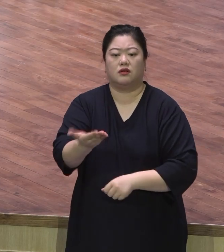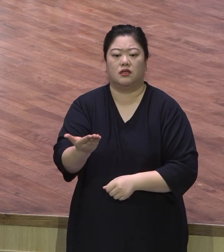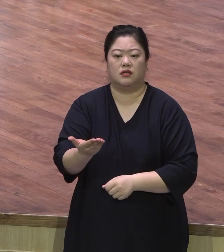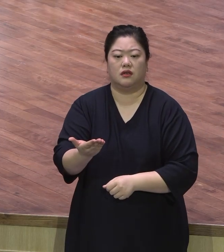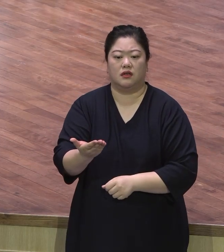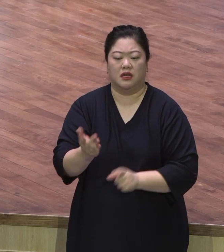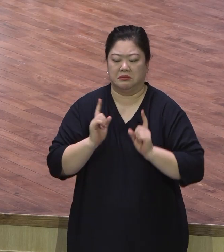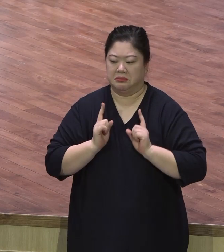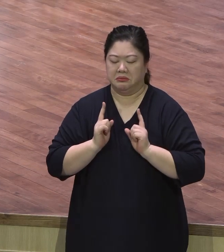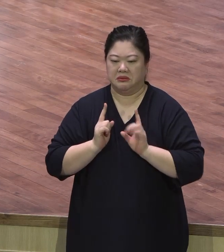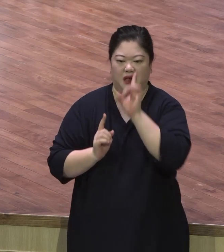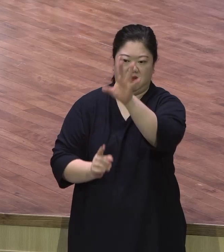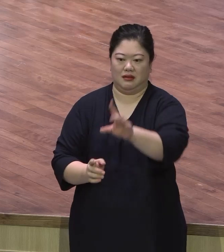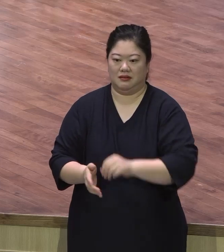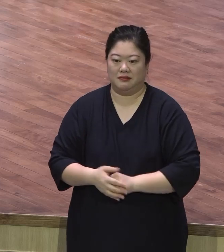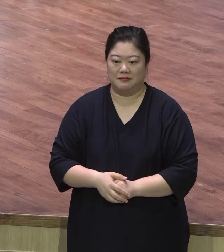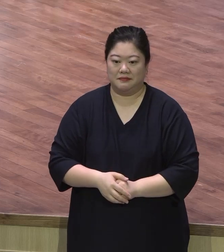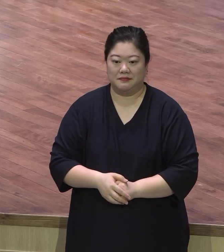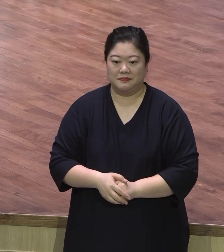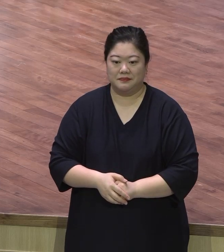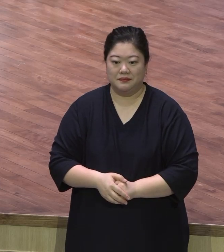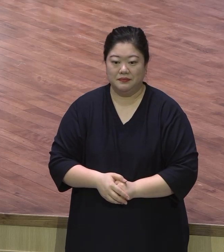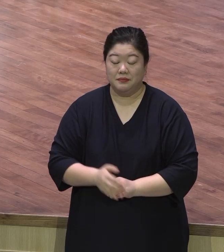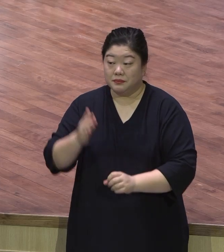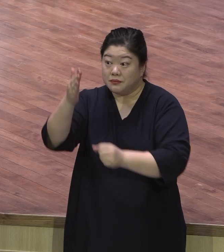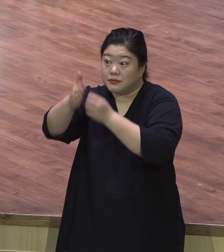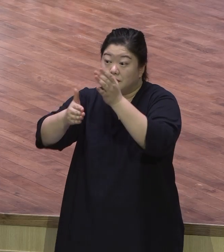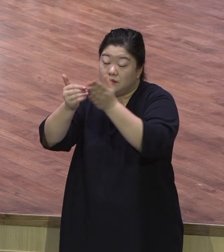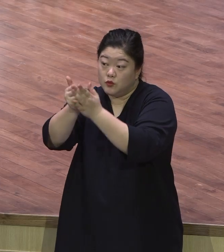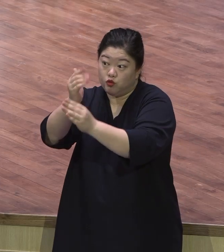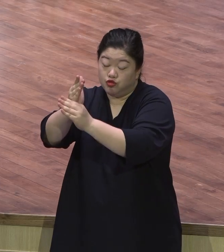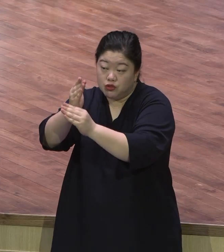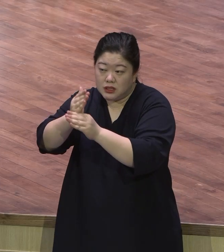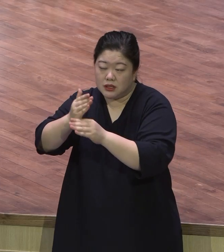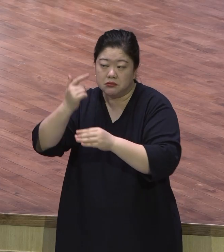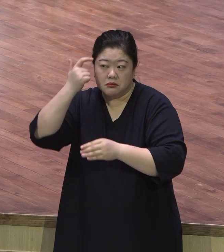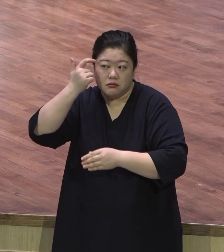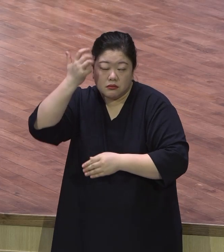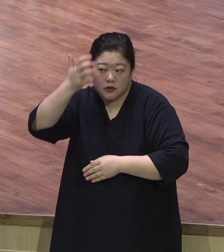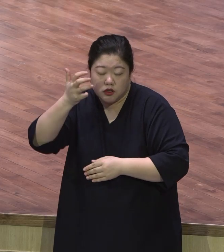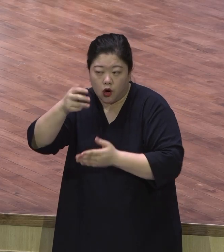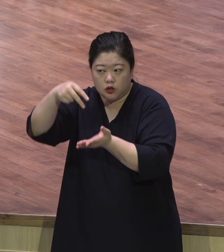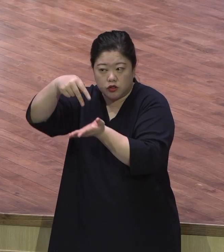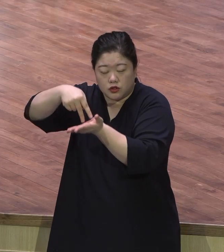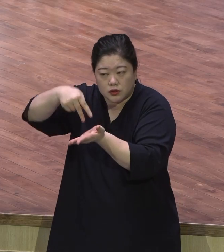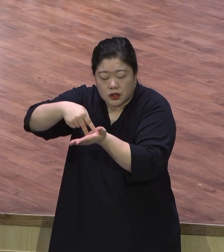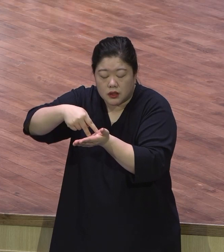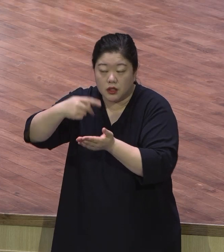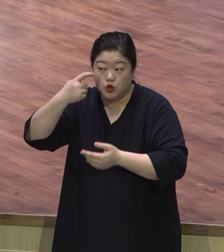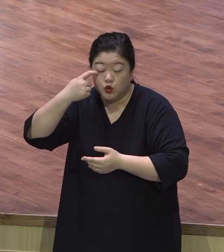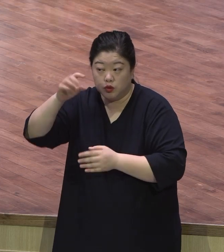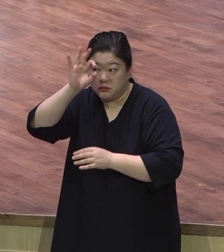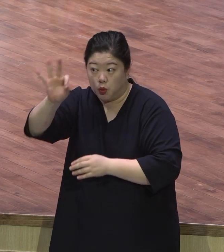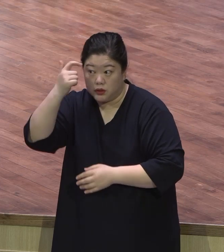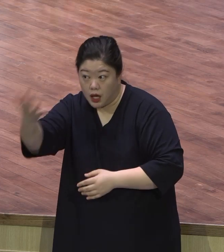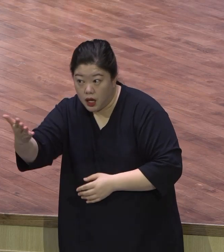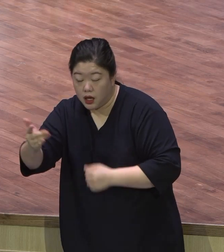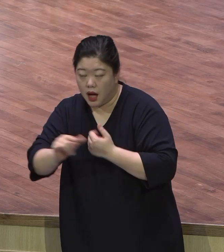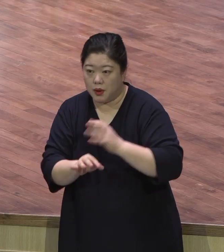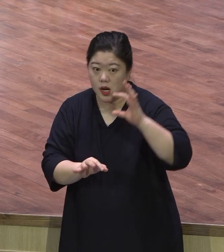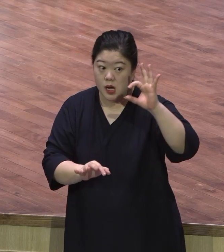인생의 목적이 영적 시각을 갖고 있느냐 아니면 물질주의적 시각을 갖고 있느냐 에 따라서 그 삶이 어떻게